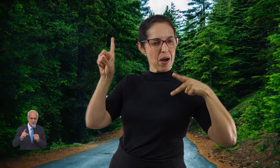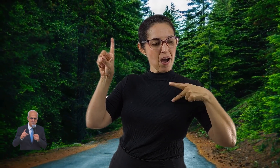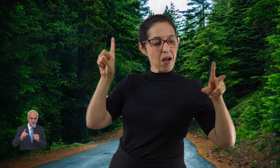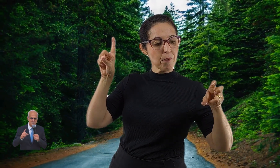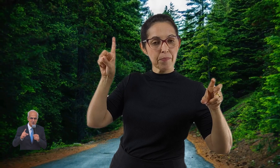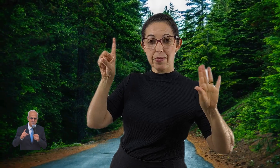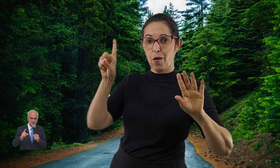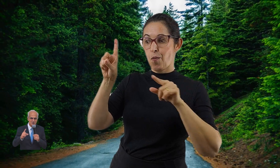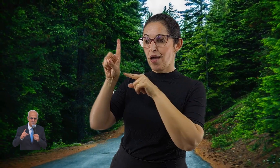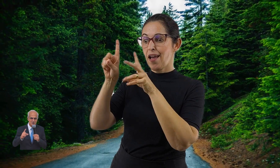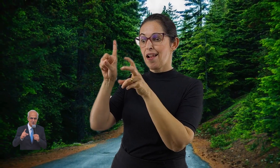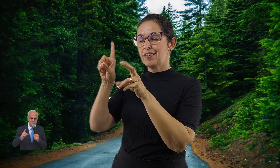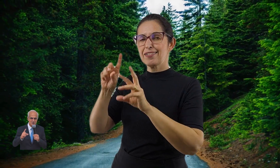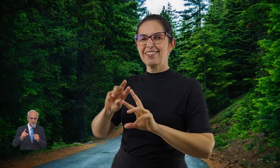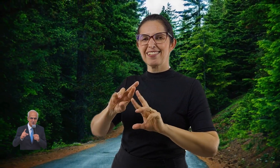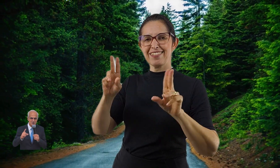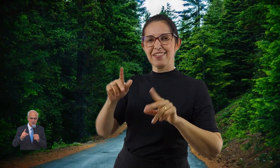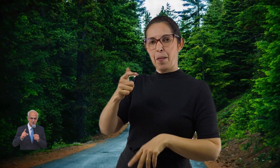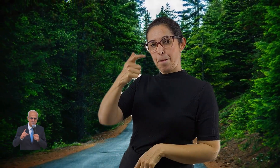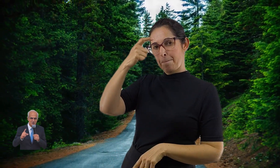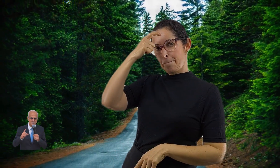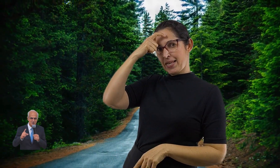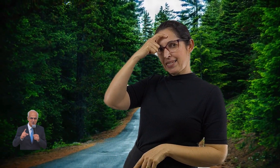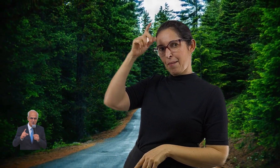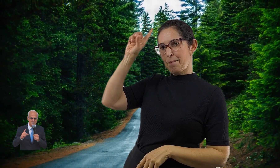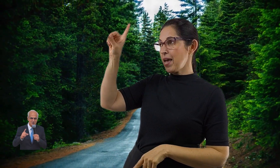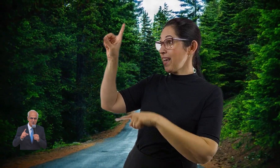Os pensamentos de Deus não são os nossos